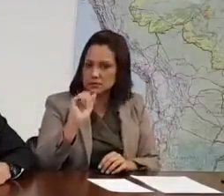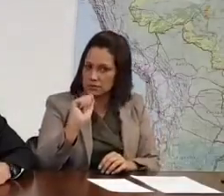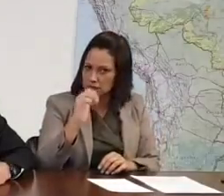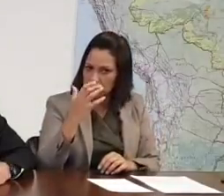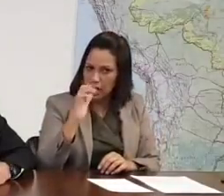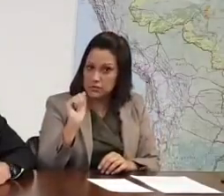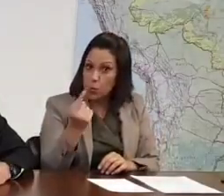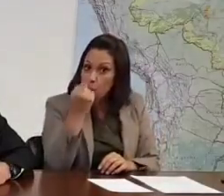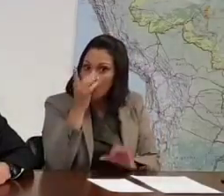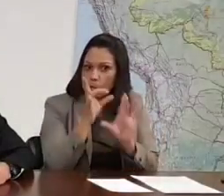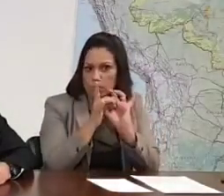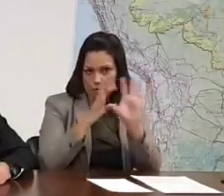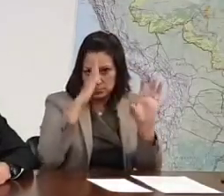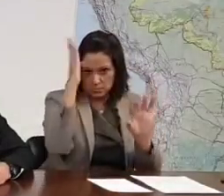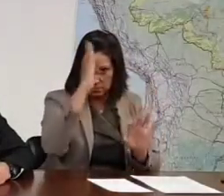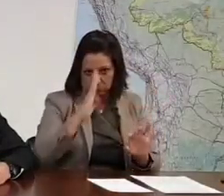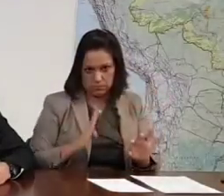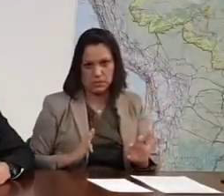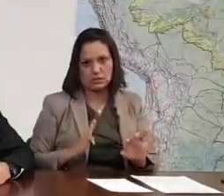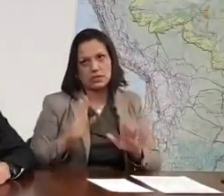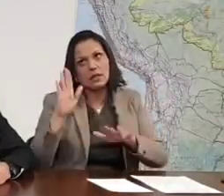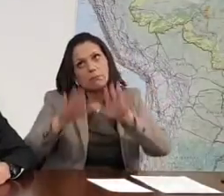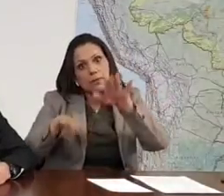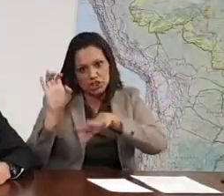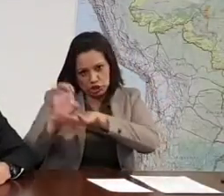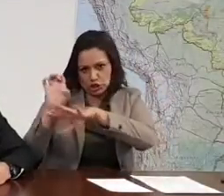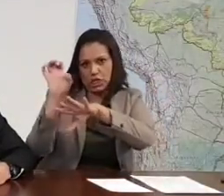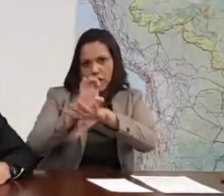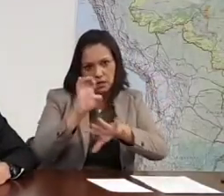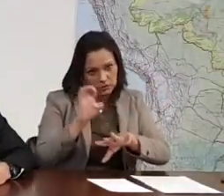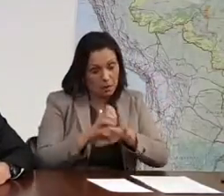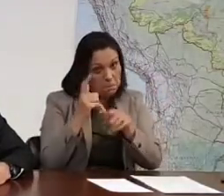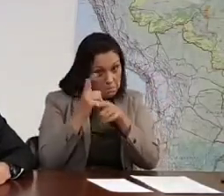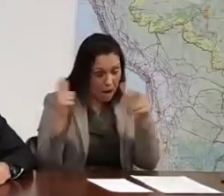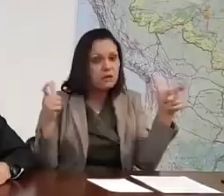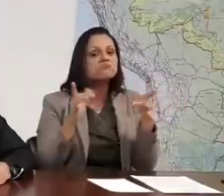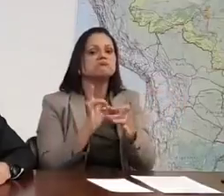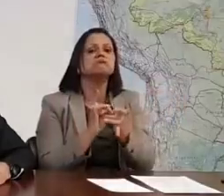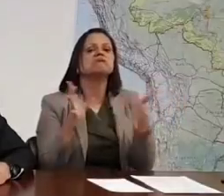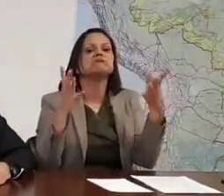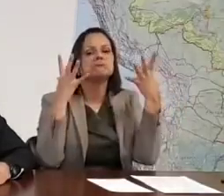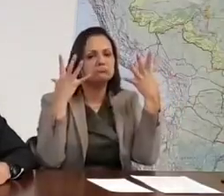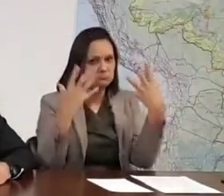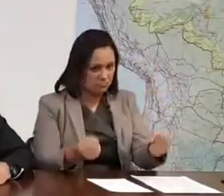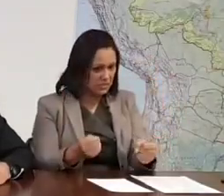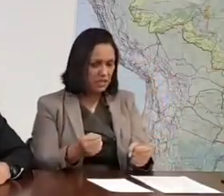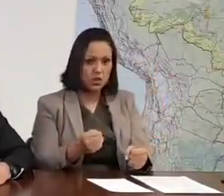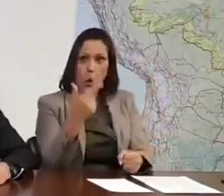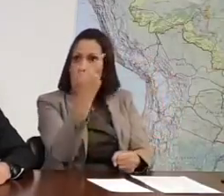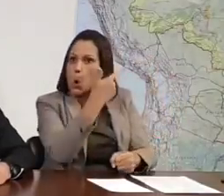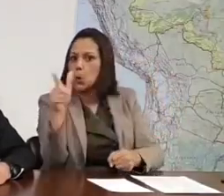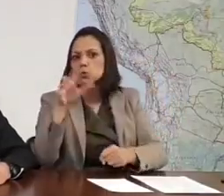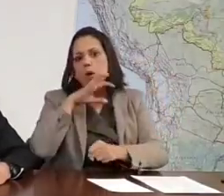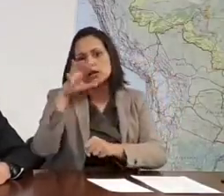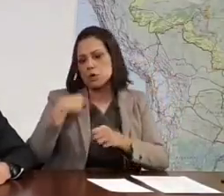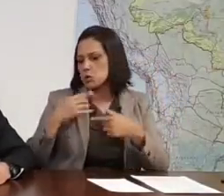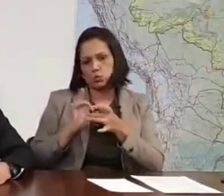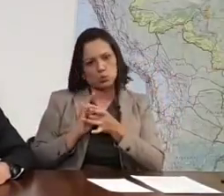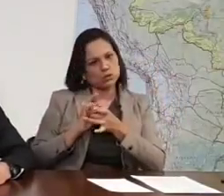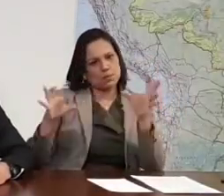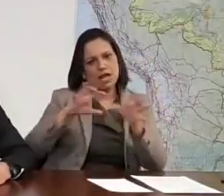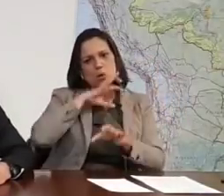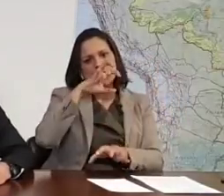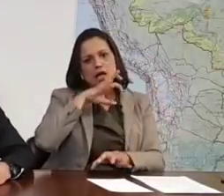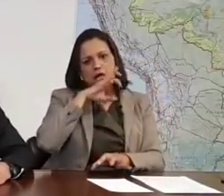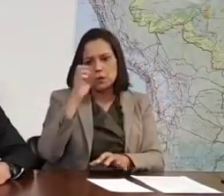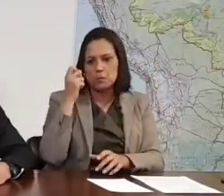Brasil, e assim mesmo em alguns estados tem restrição, porque depende do estado. No mais, não existe qualquer liberação de caça no Brasil. Dependendo de mim, não tem liberação de